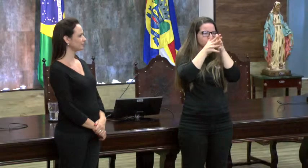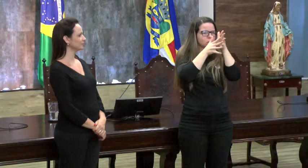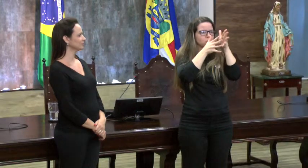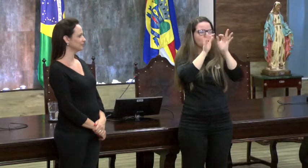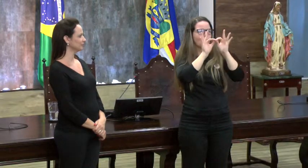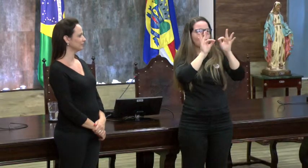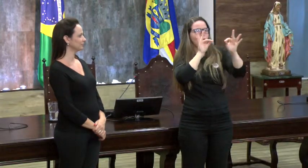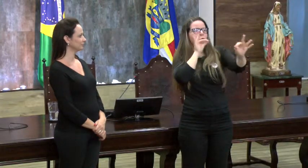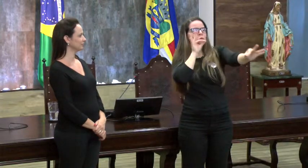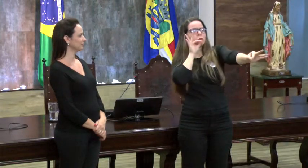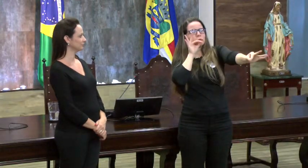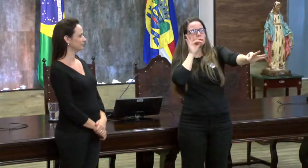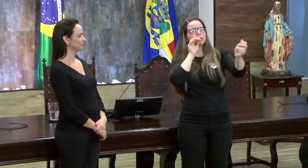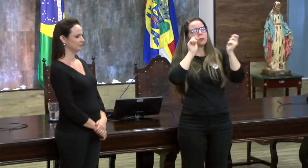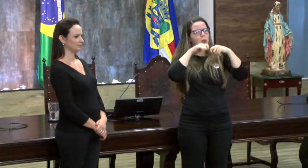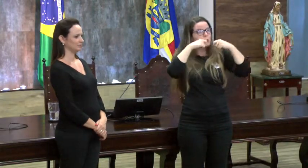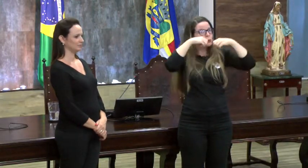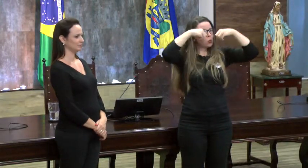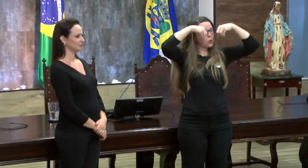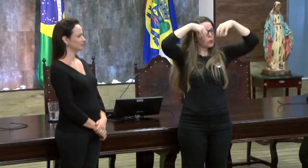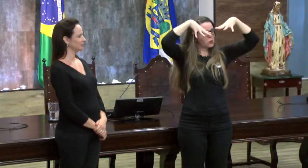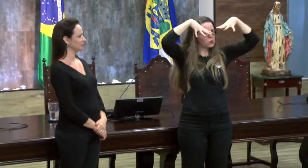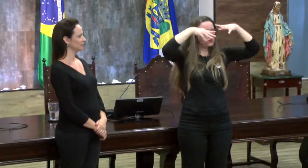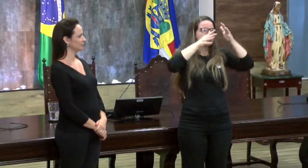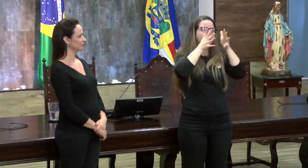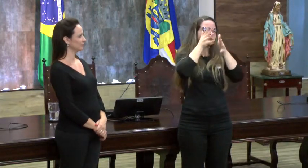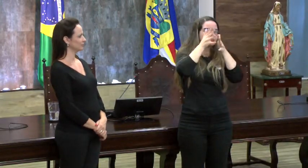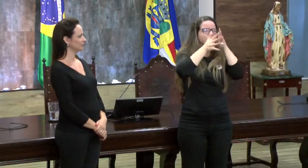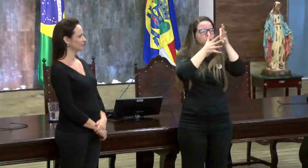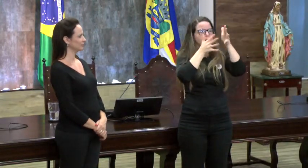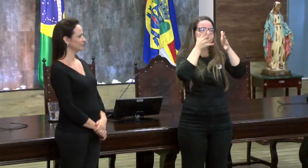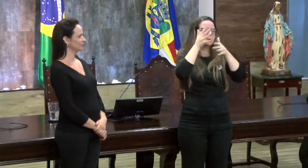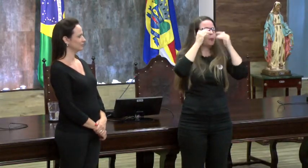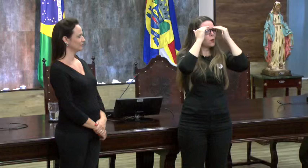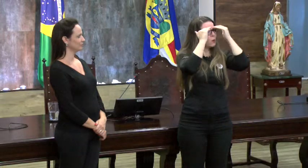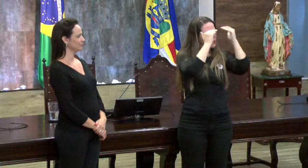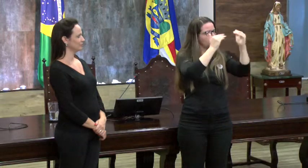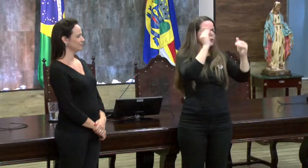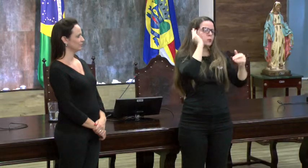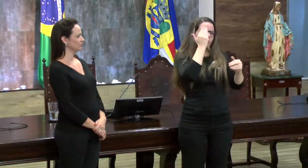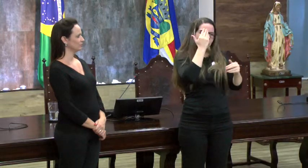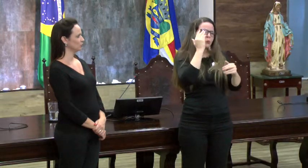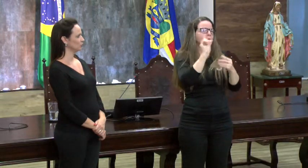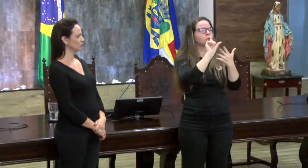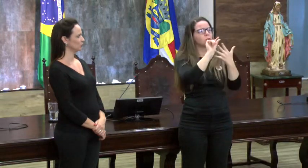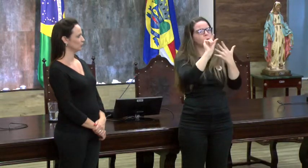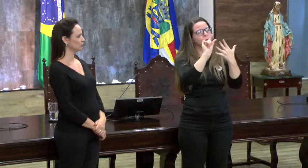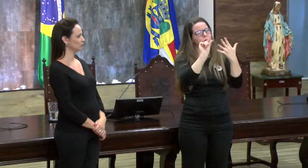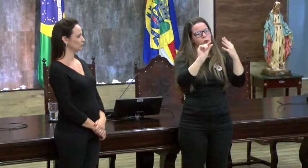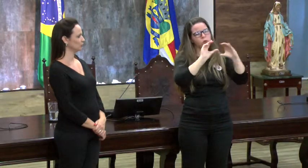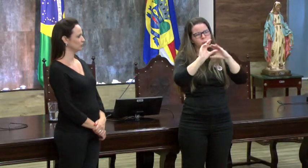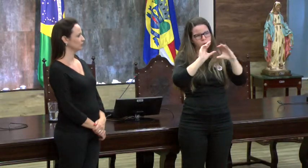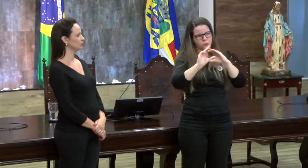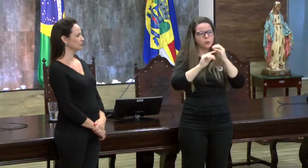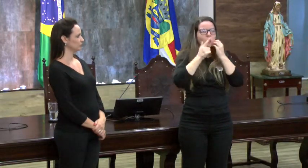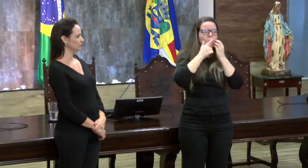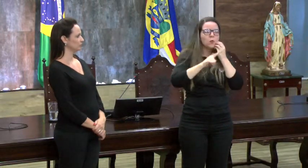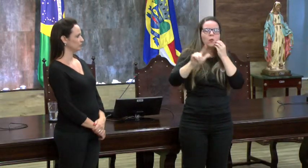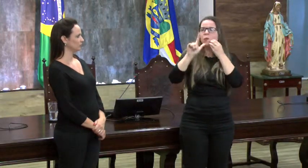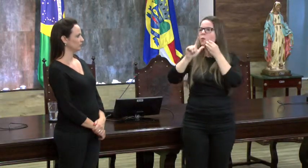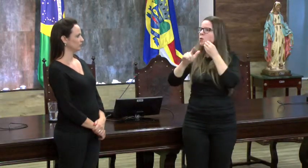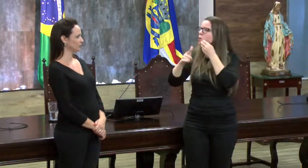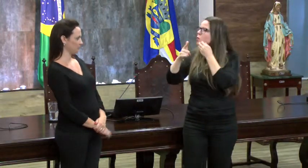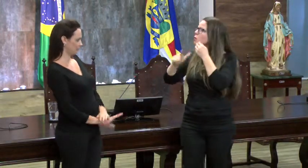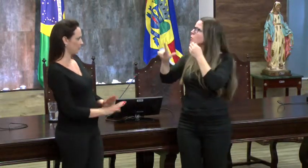por exemplo, eu identifico na minha visão central. Então, eu preciso que a pessoa, ao conversar comigo,